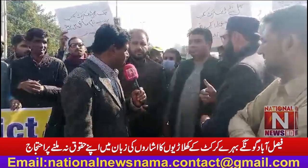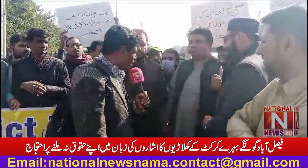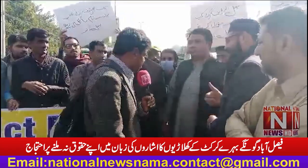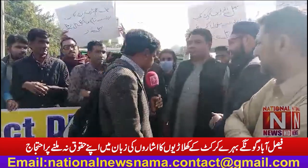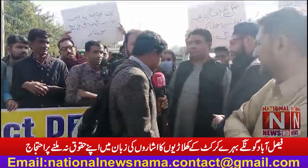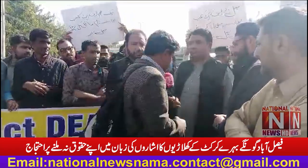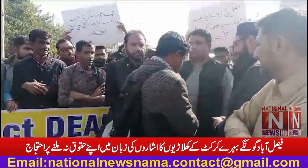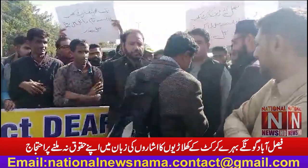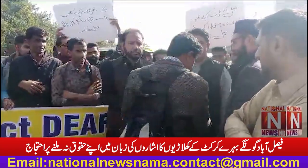कि इंपर क्या मुसा आए?